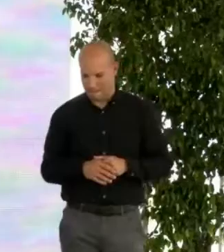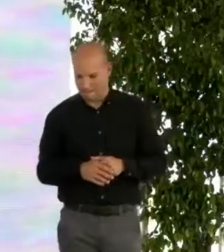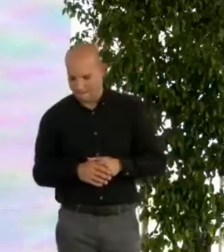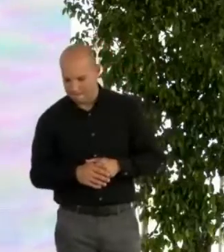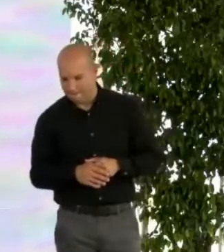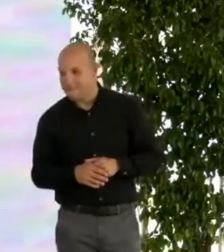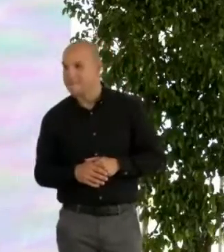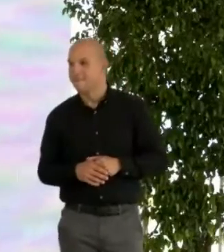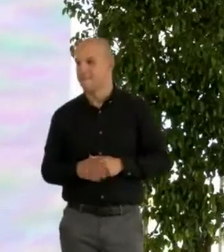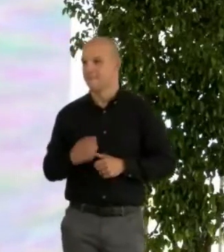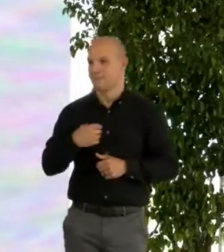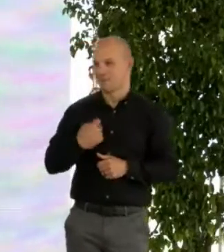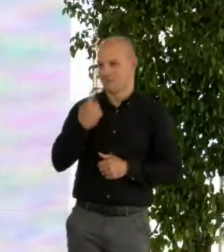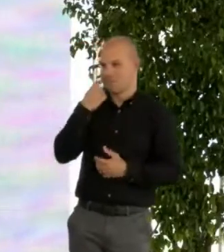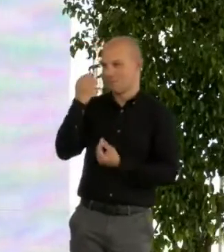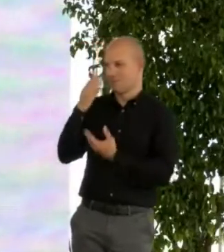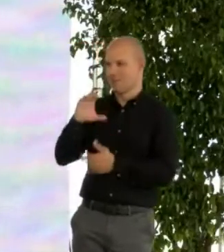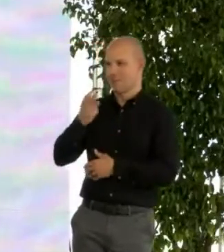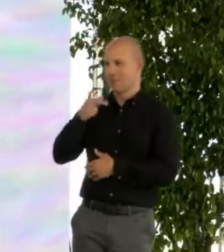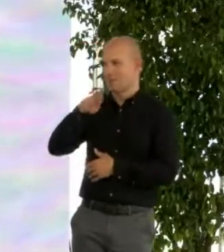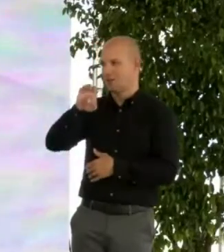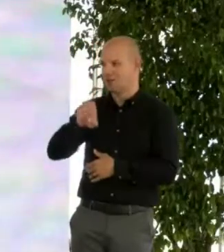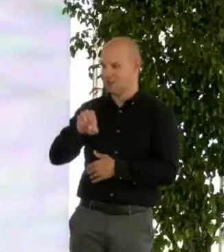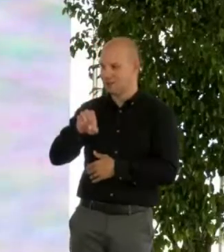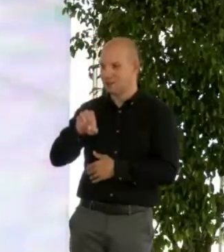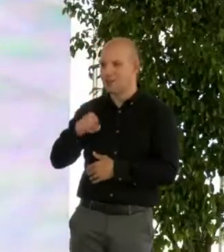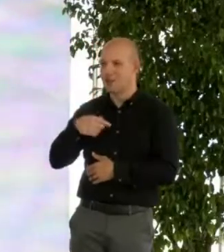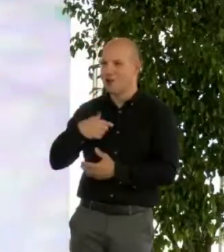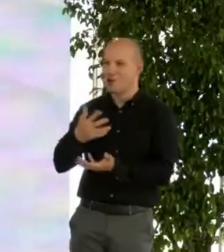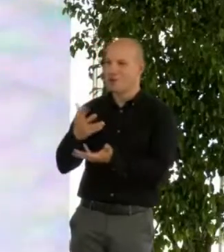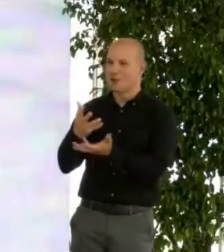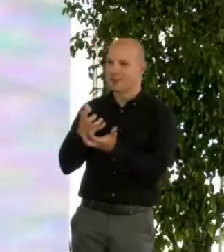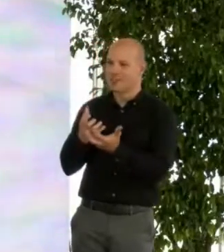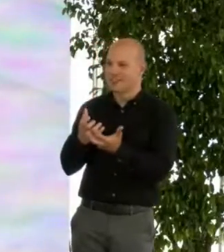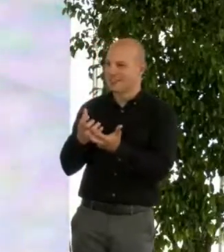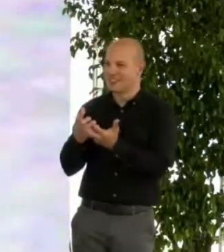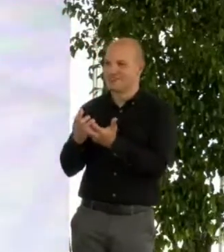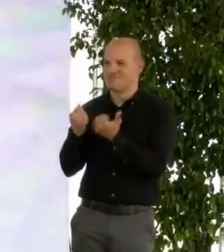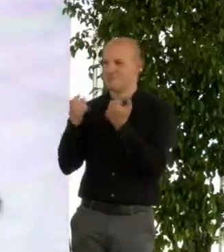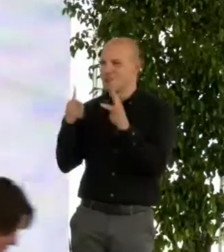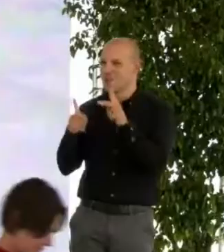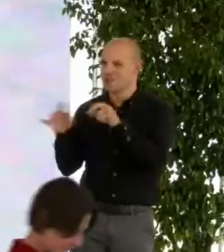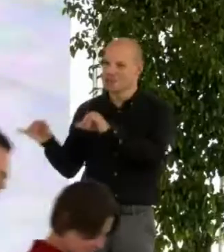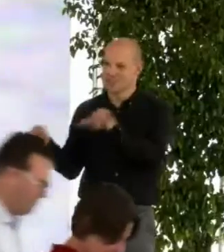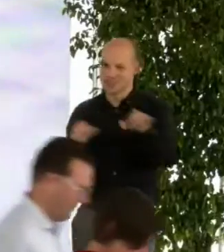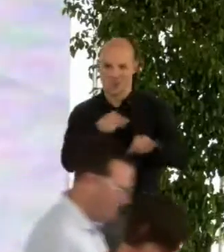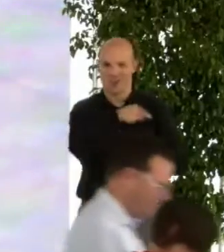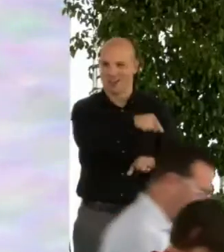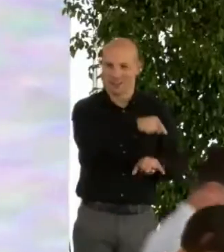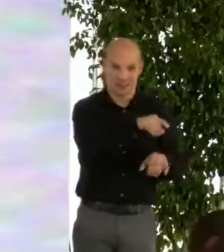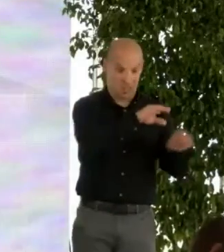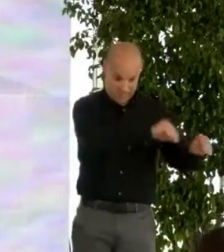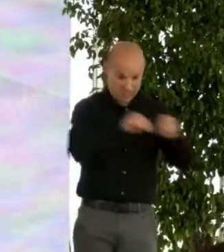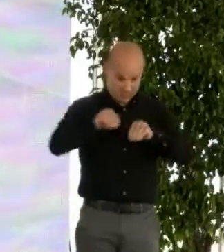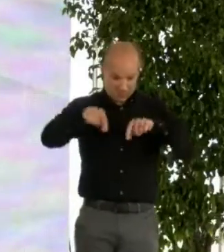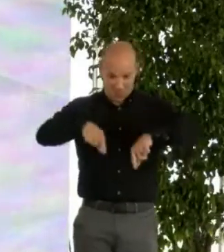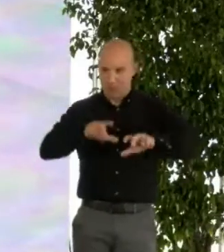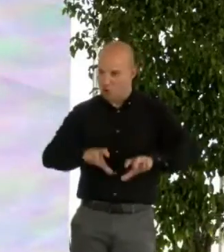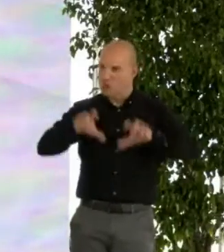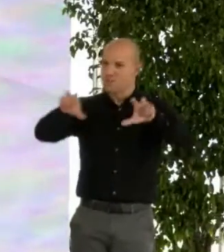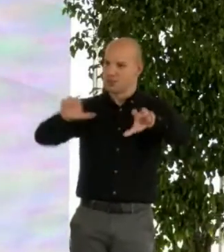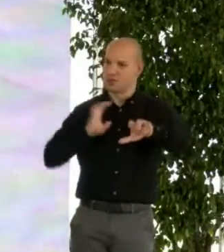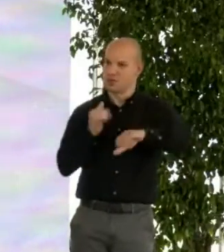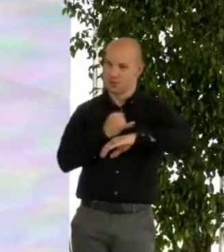Le acabo de decir a Charlie que yo quisiera ver miles como él, que se mudó aquí, pero está invirtiendo en nuestra isla a